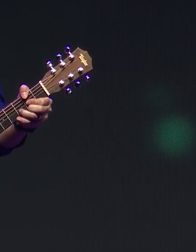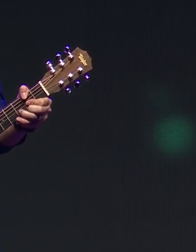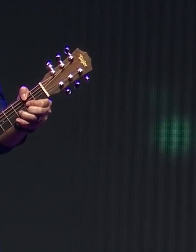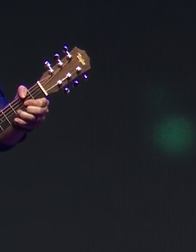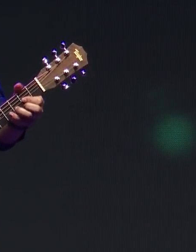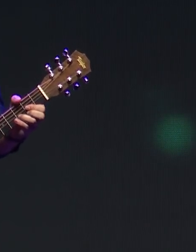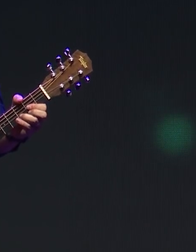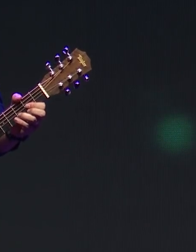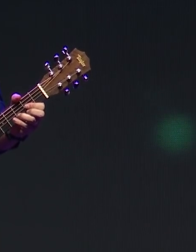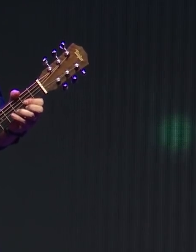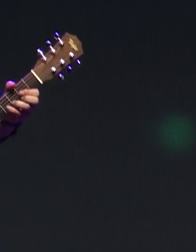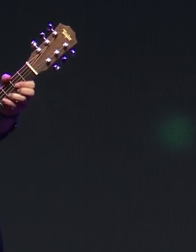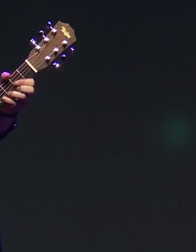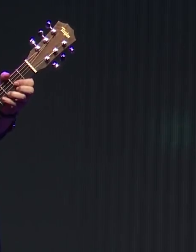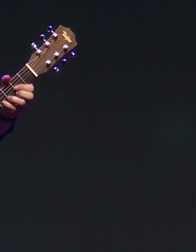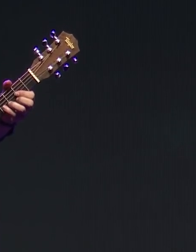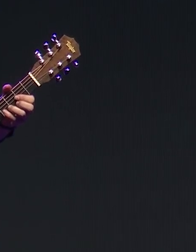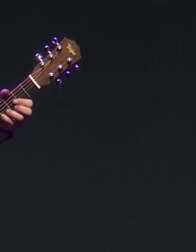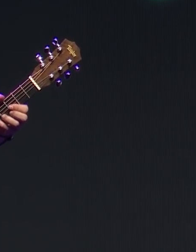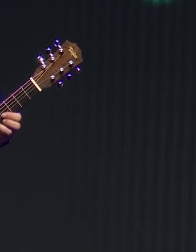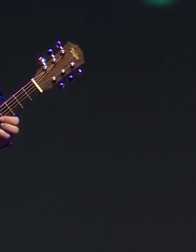yang ku perlu,